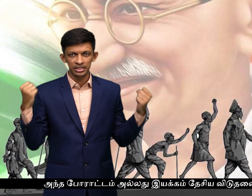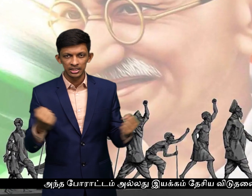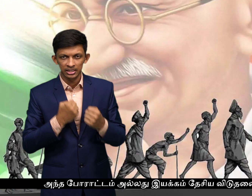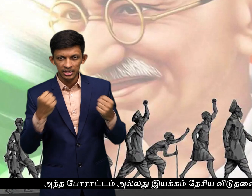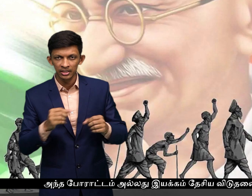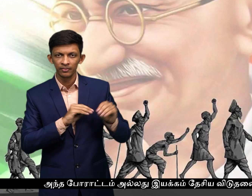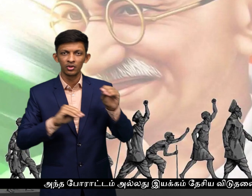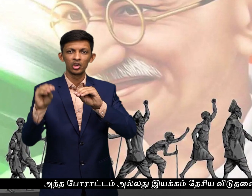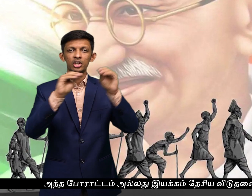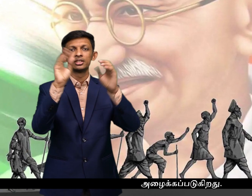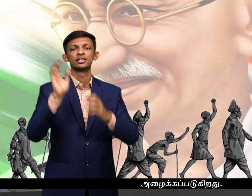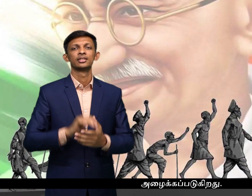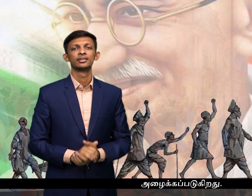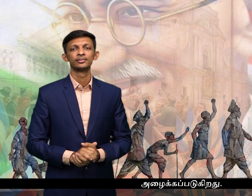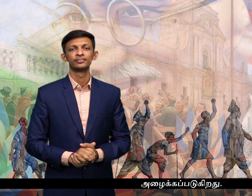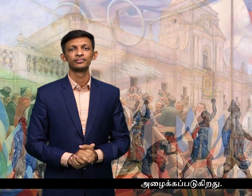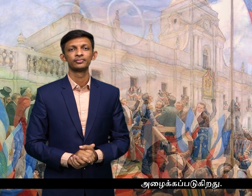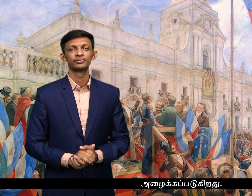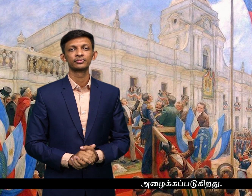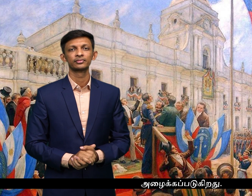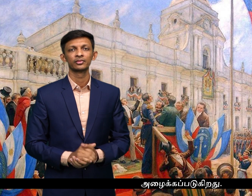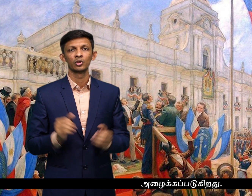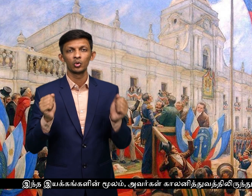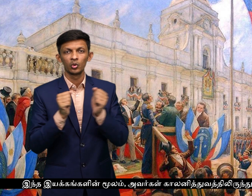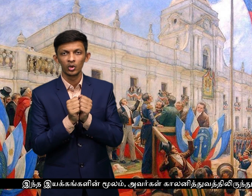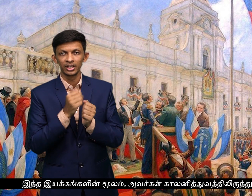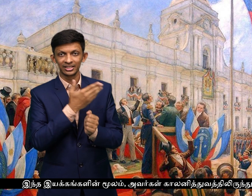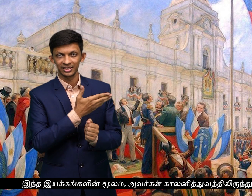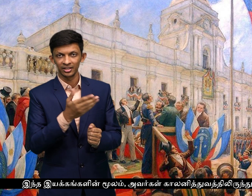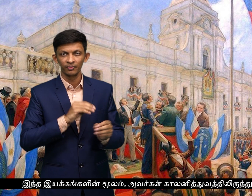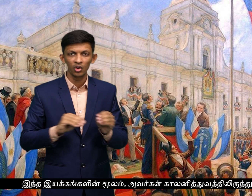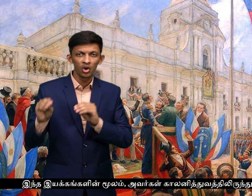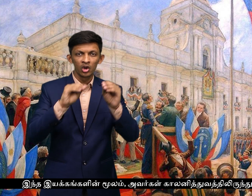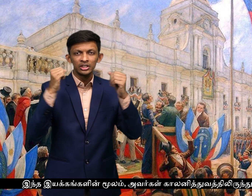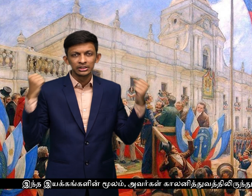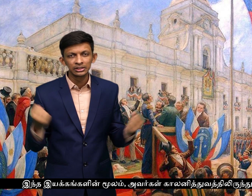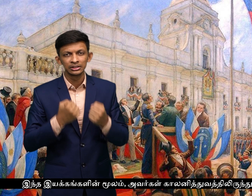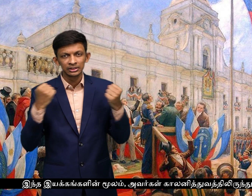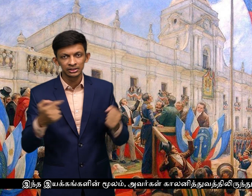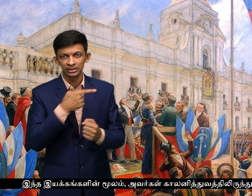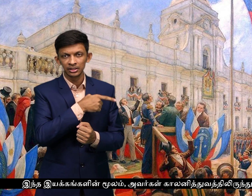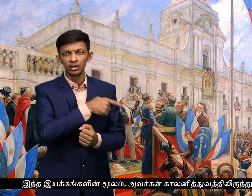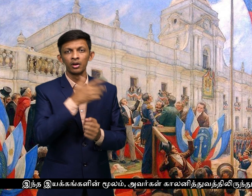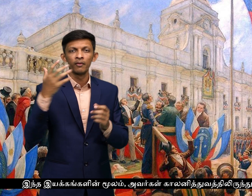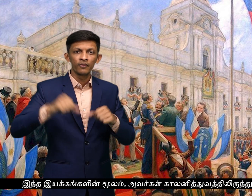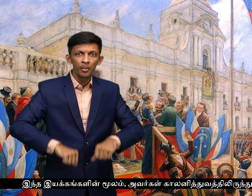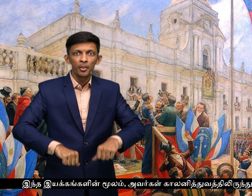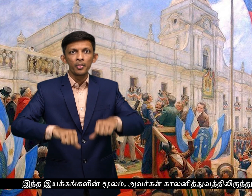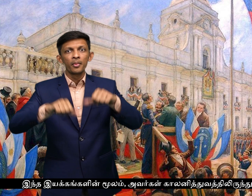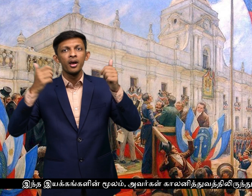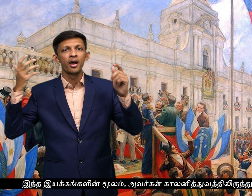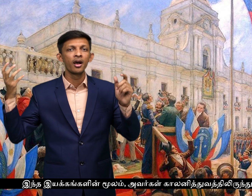இயக்கம் தேசிய விடுதலை இயக்கம் என்று அழைக்கப்படுகிறது. இந்த இயக்கங்களின் மூலம் அவர்கள்